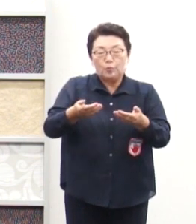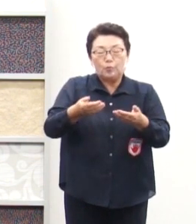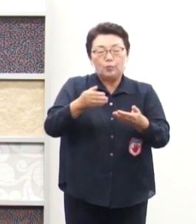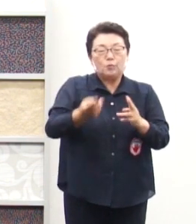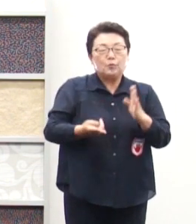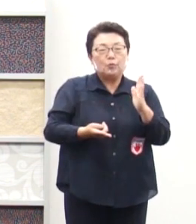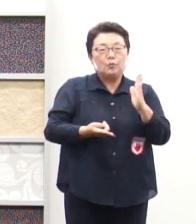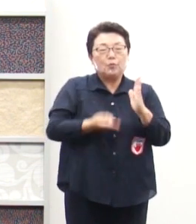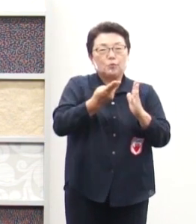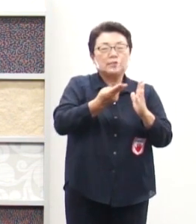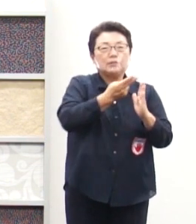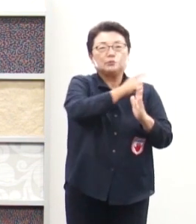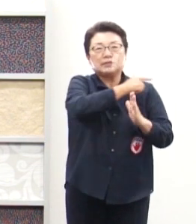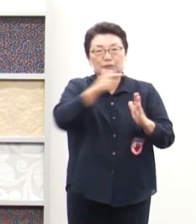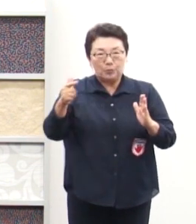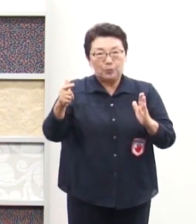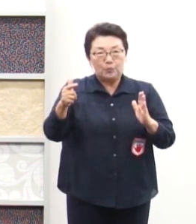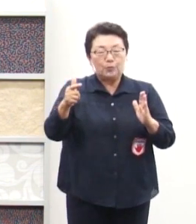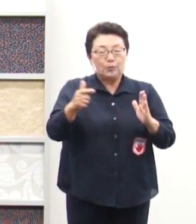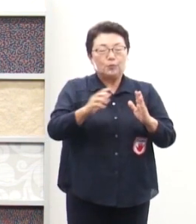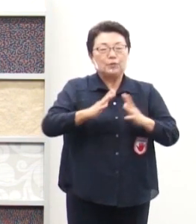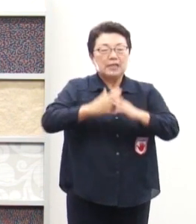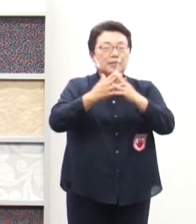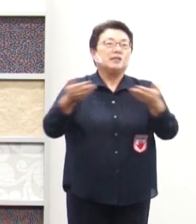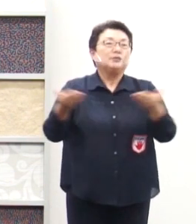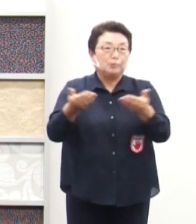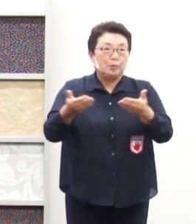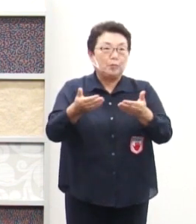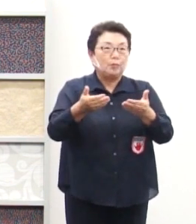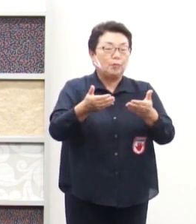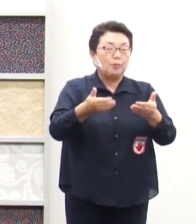光業、そして建設業、これらが今回、